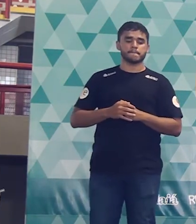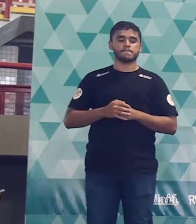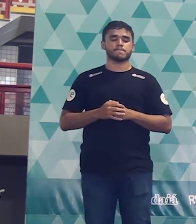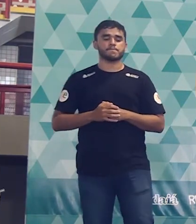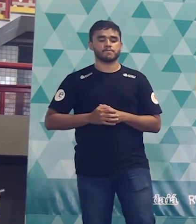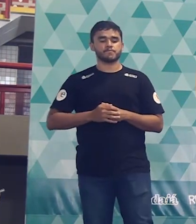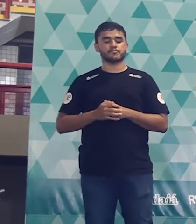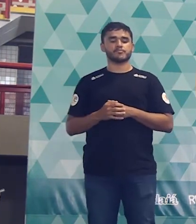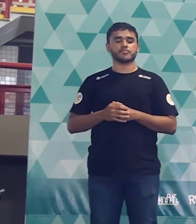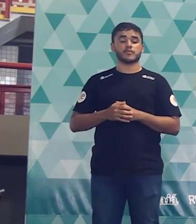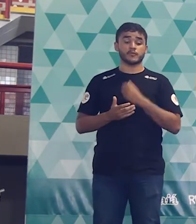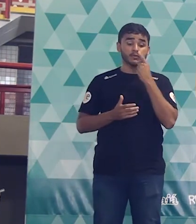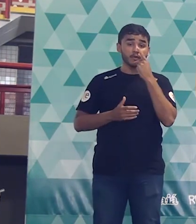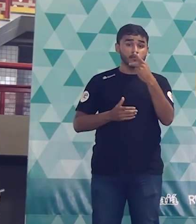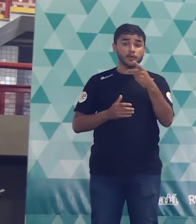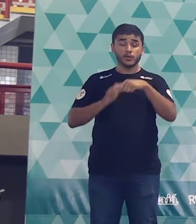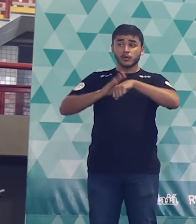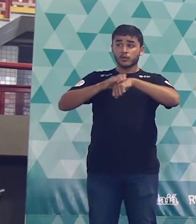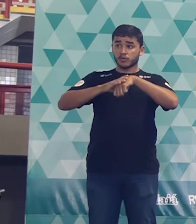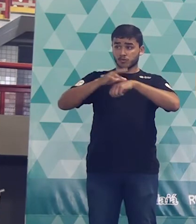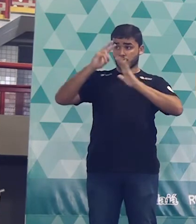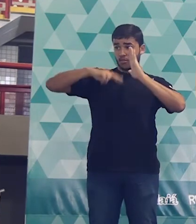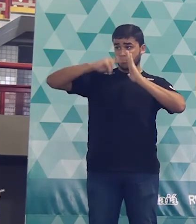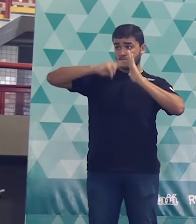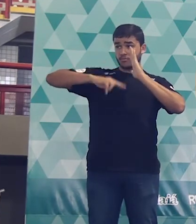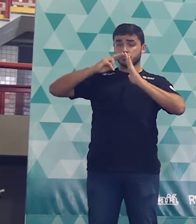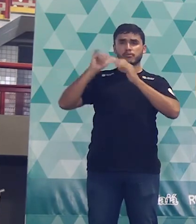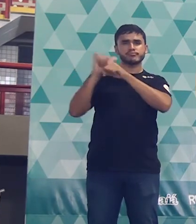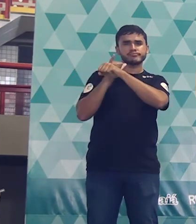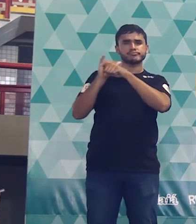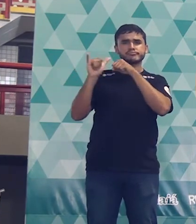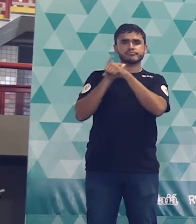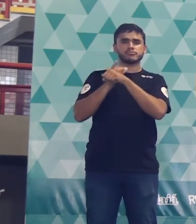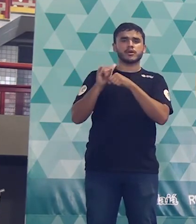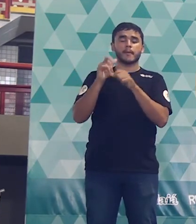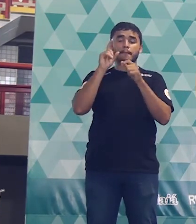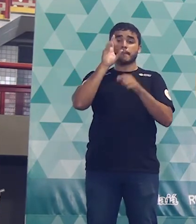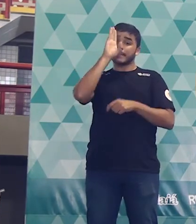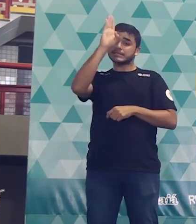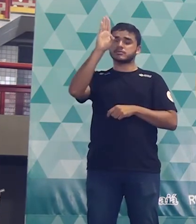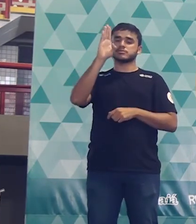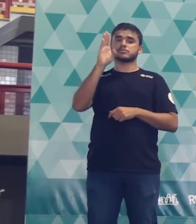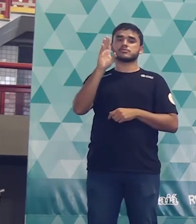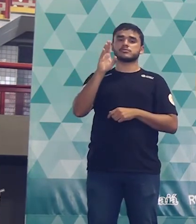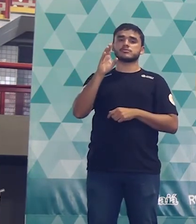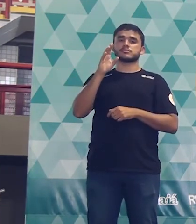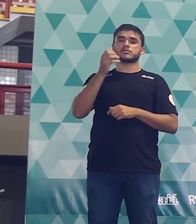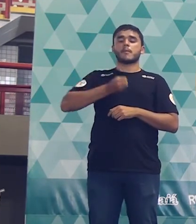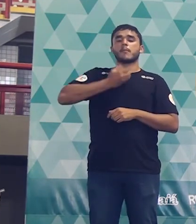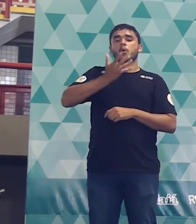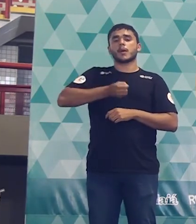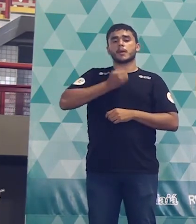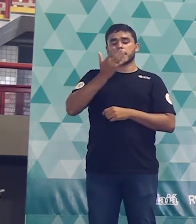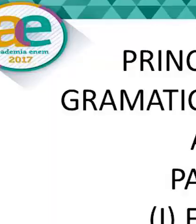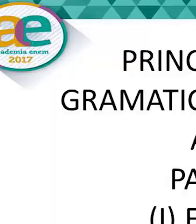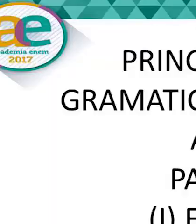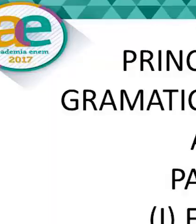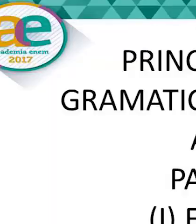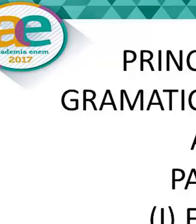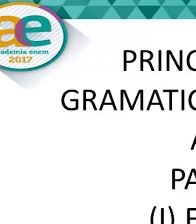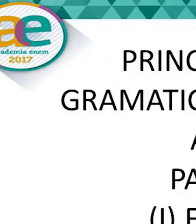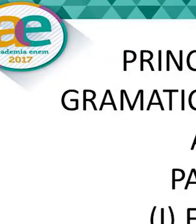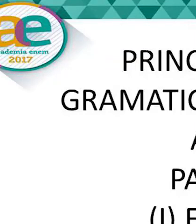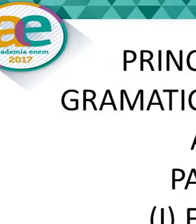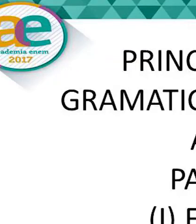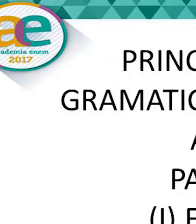Alguns procedimentos de leitura que você vai precisar, principalmente na análise de poemas. Análise de poemas. Isso